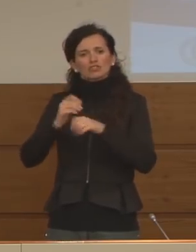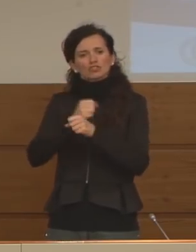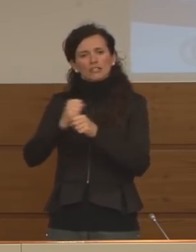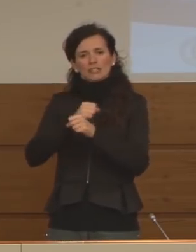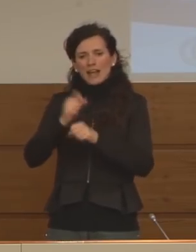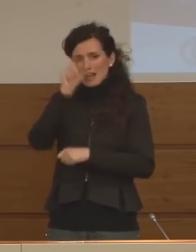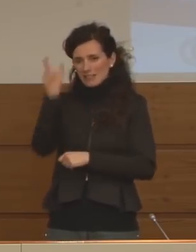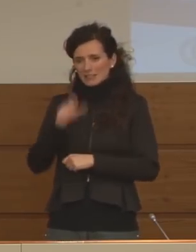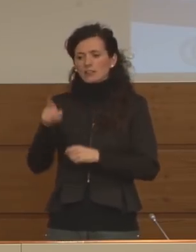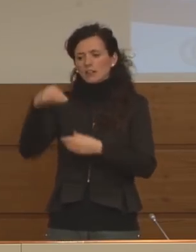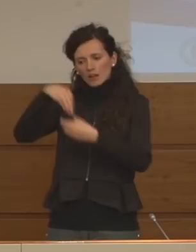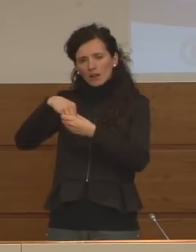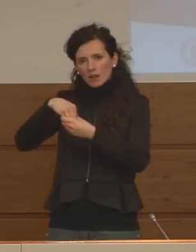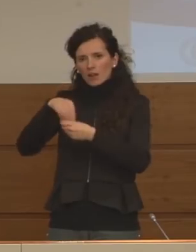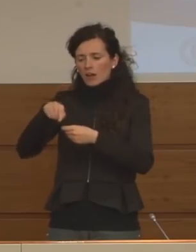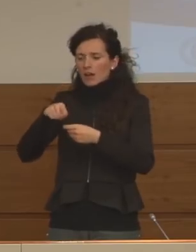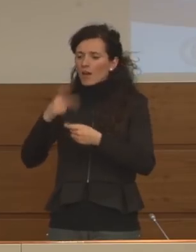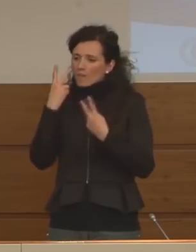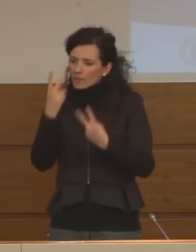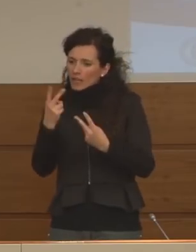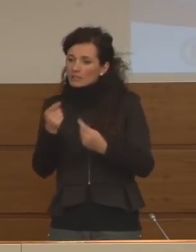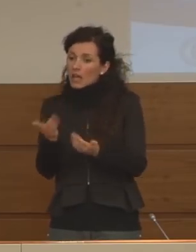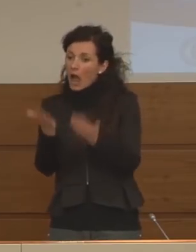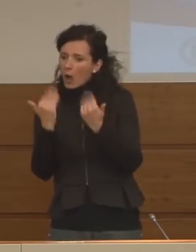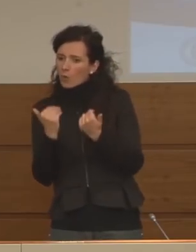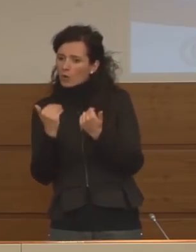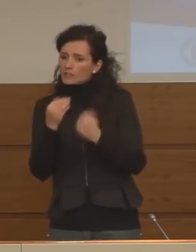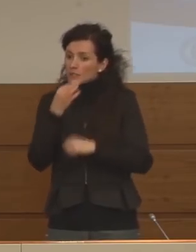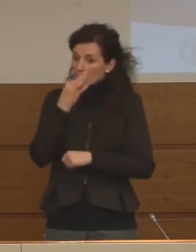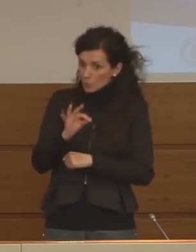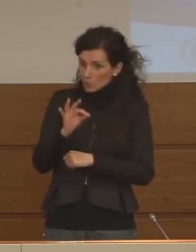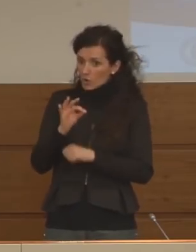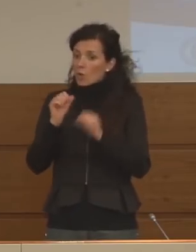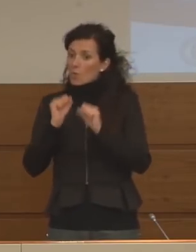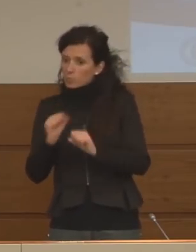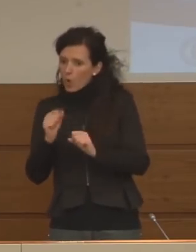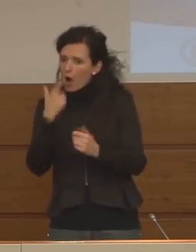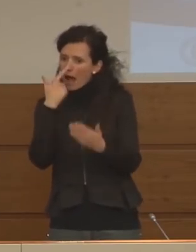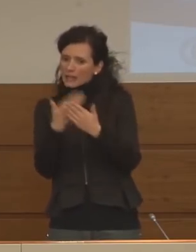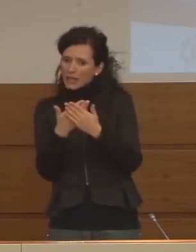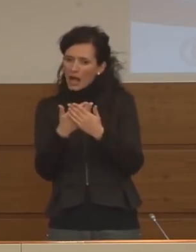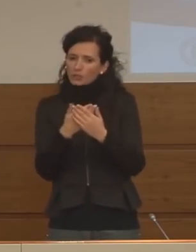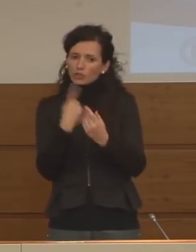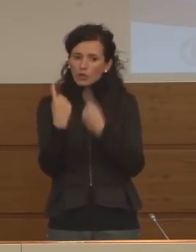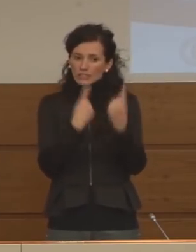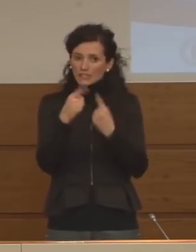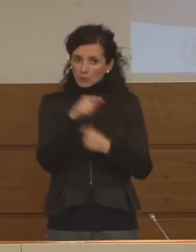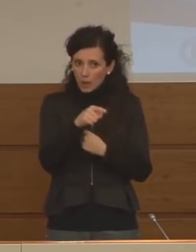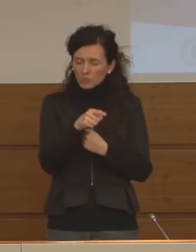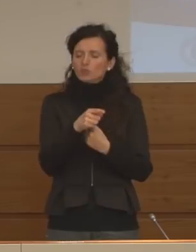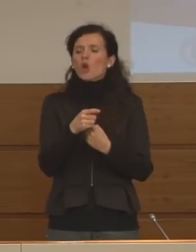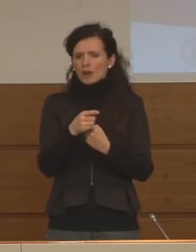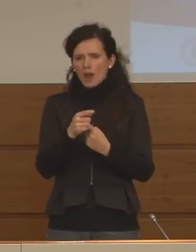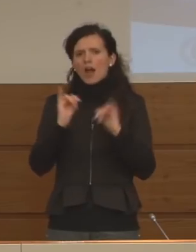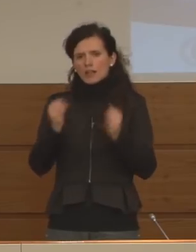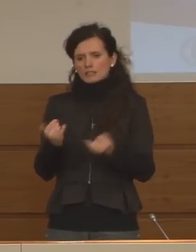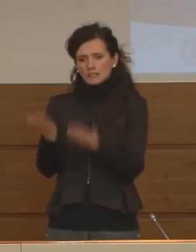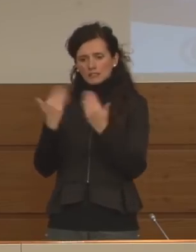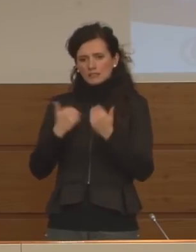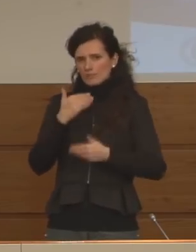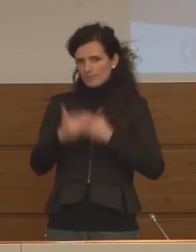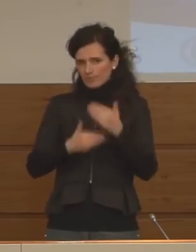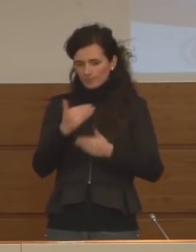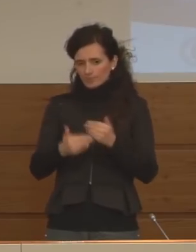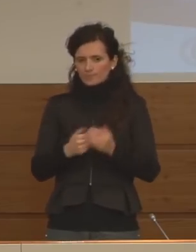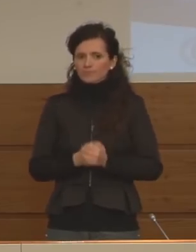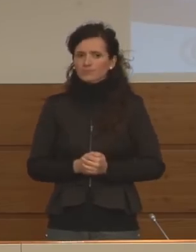acquistati sono compatibili con il fronteggiare questa emergenza abbiamo ricevuto